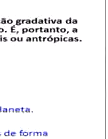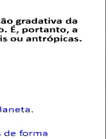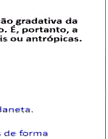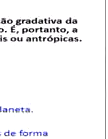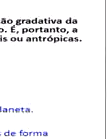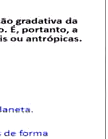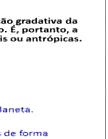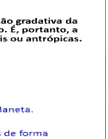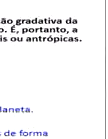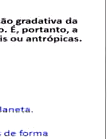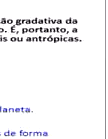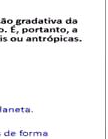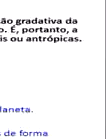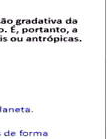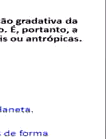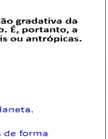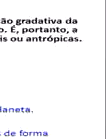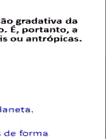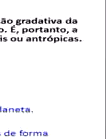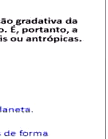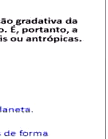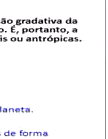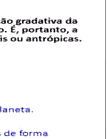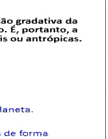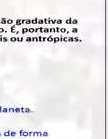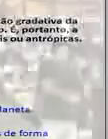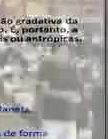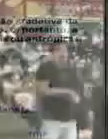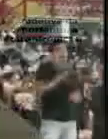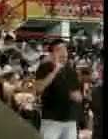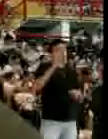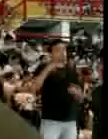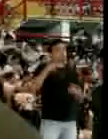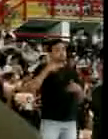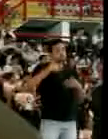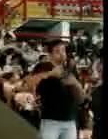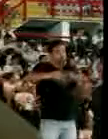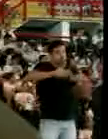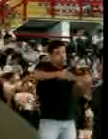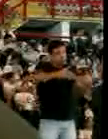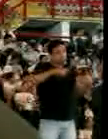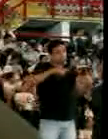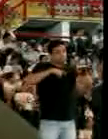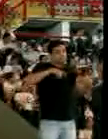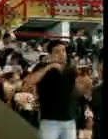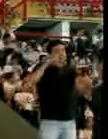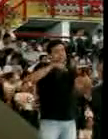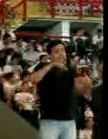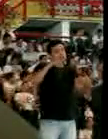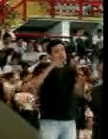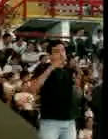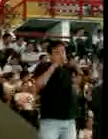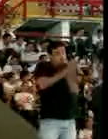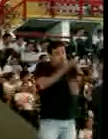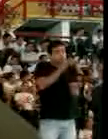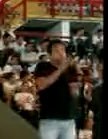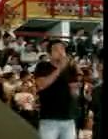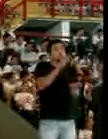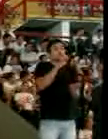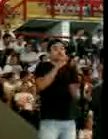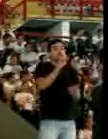anos. Eu estou falando aqui de um processo que tem como